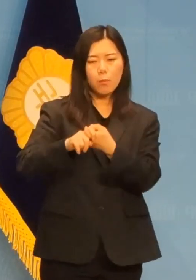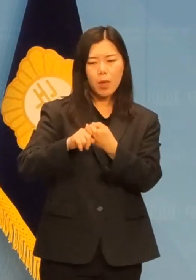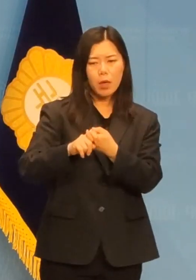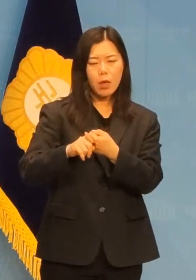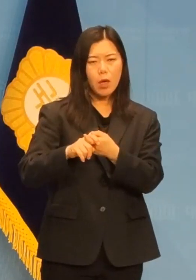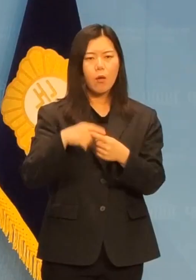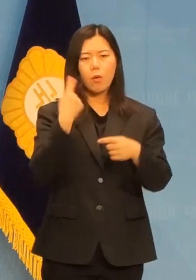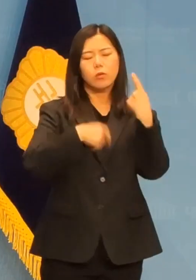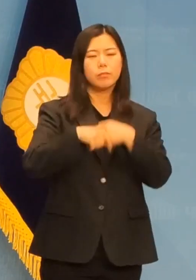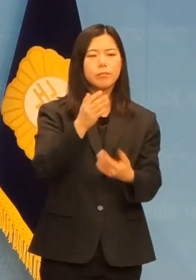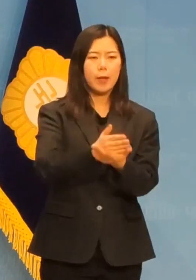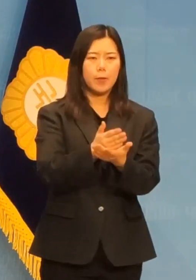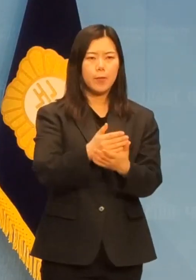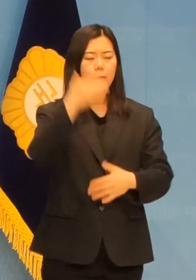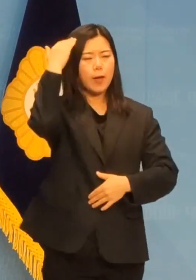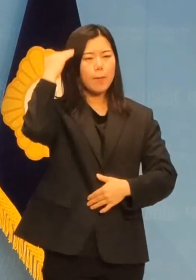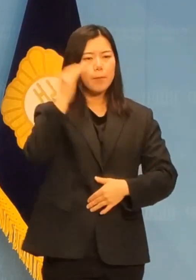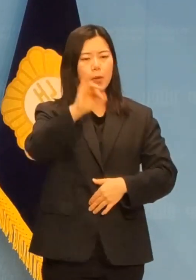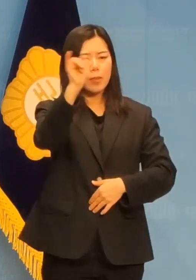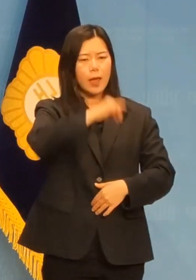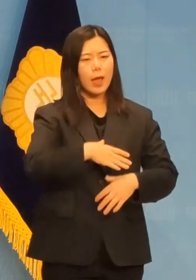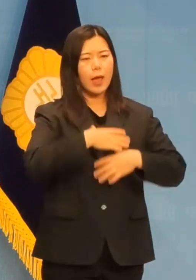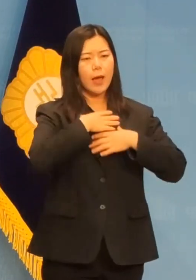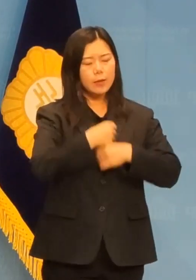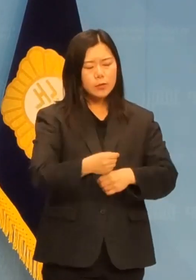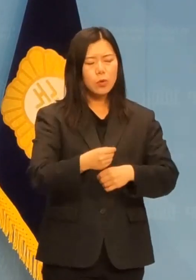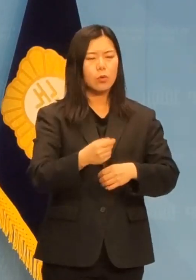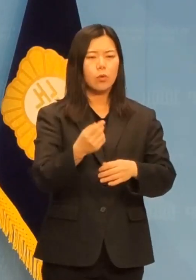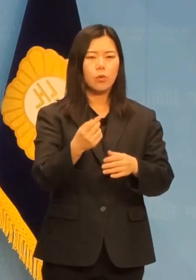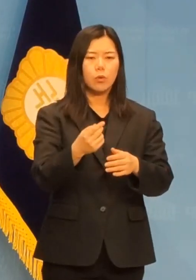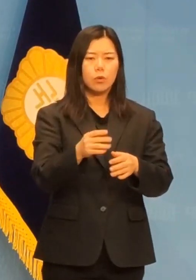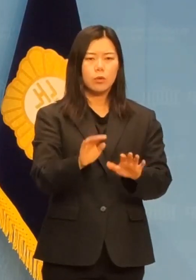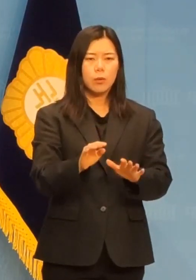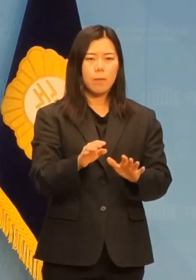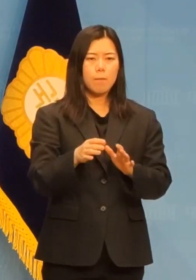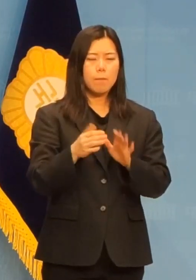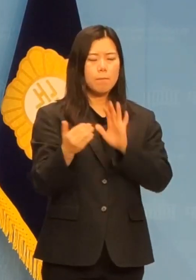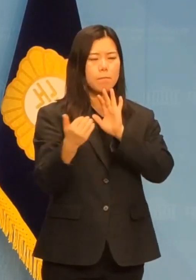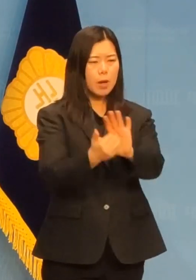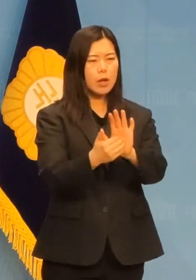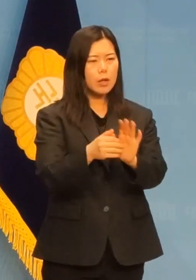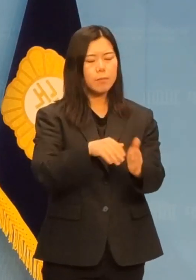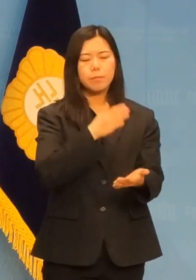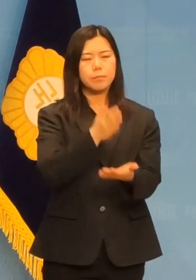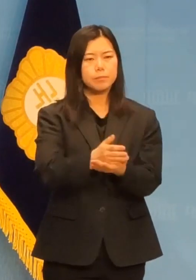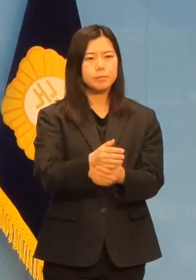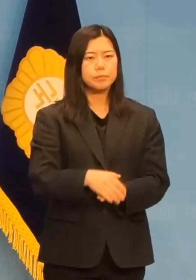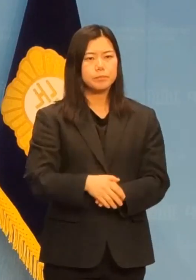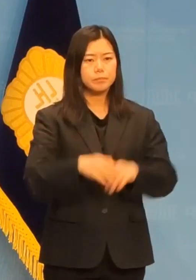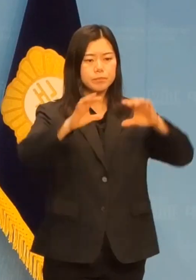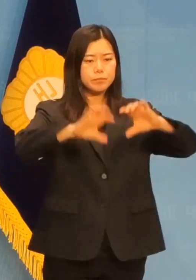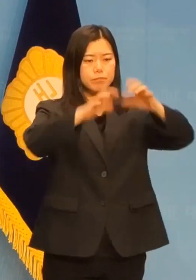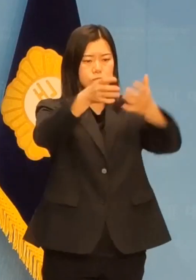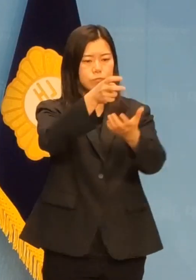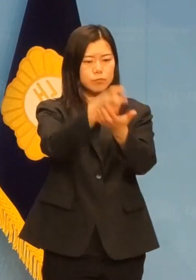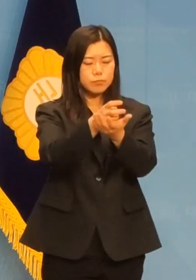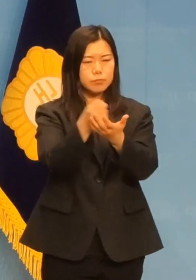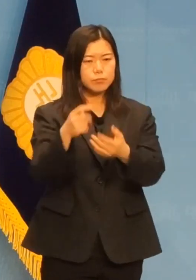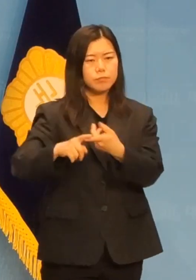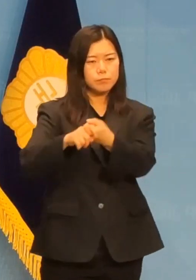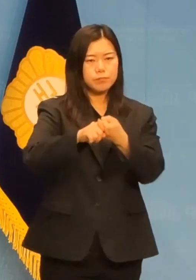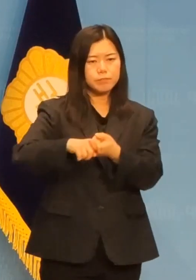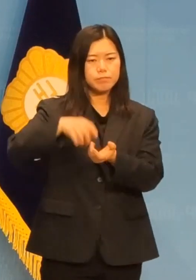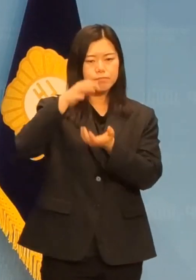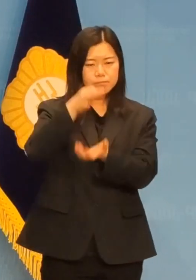훼손하고 한반도 안전핀을 뽑겠다는 무모한 시도를 멈추기 바랍니다. 국제법과 동맹의 가치를